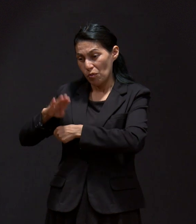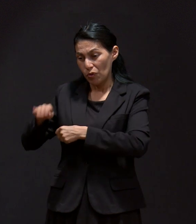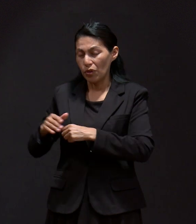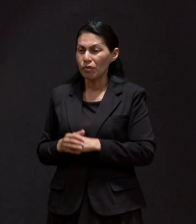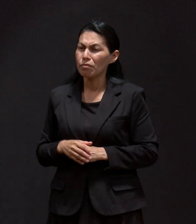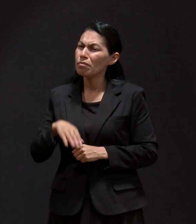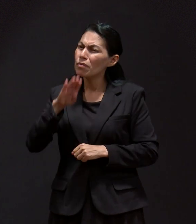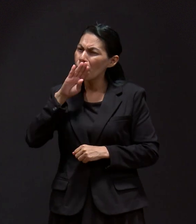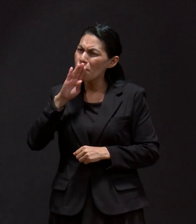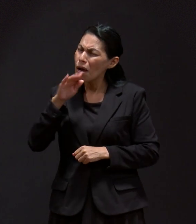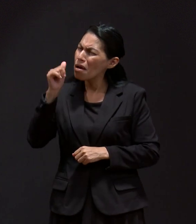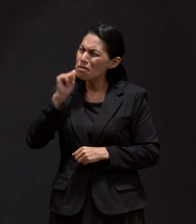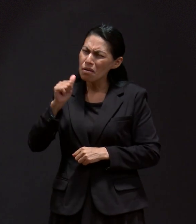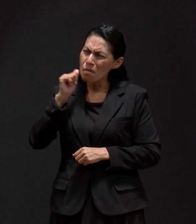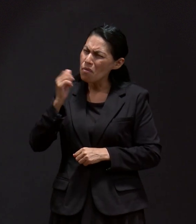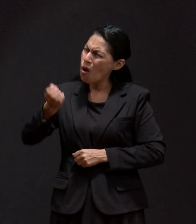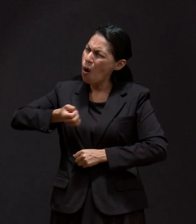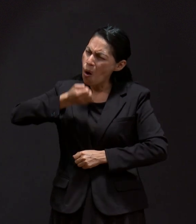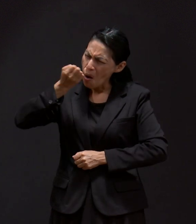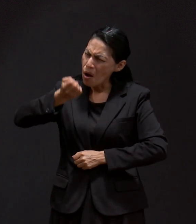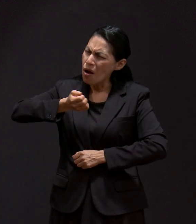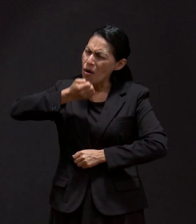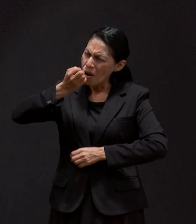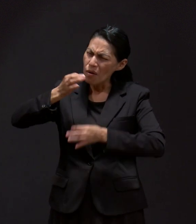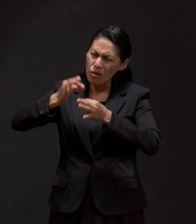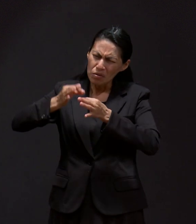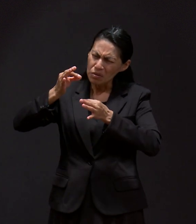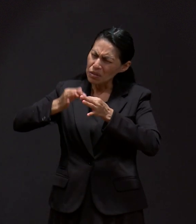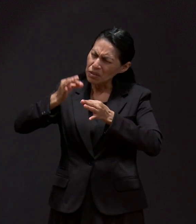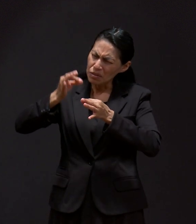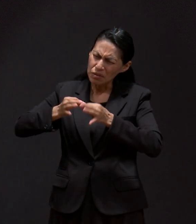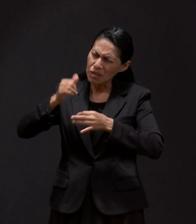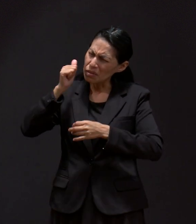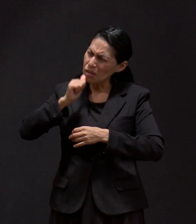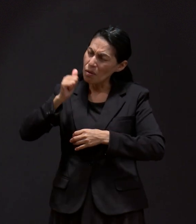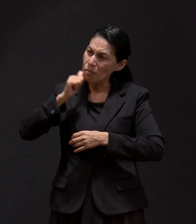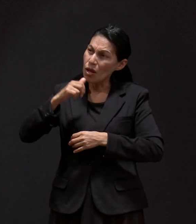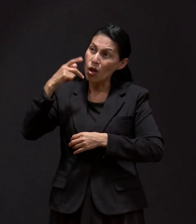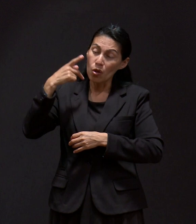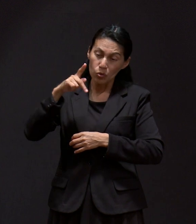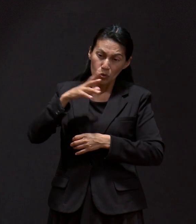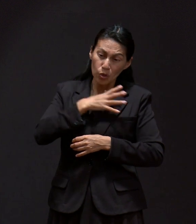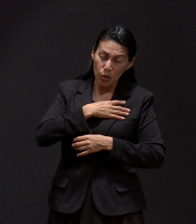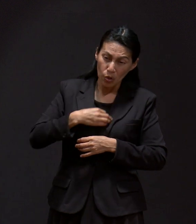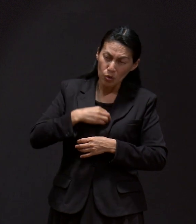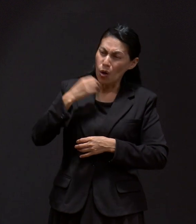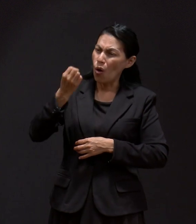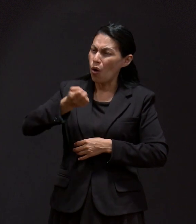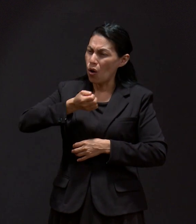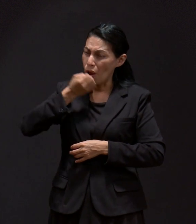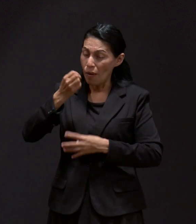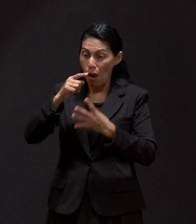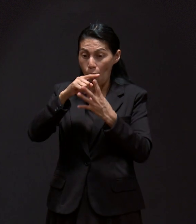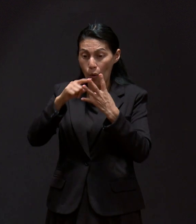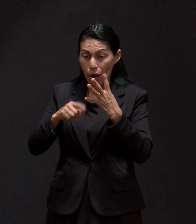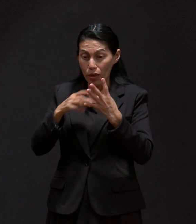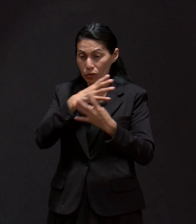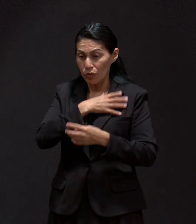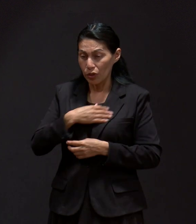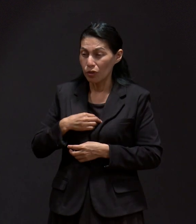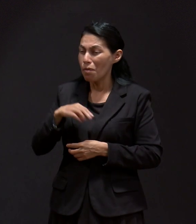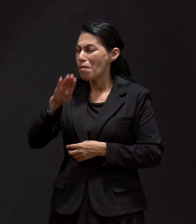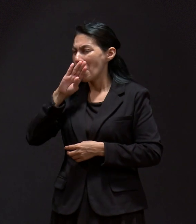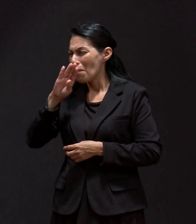fue también una guerrera de oración siempre oraba por sus hijos si no fuera por ella